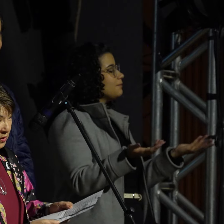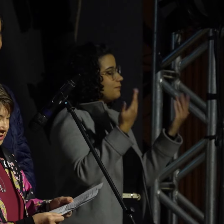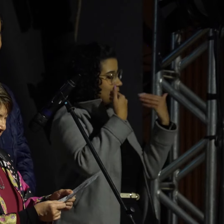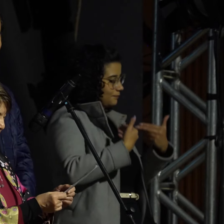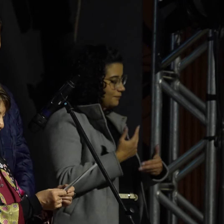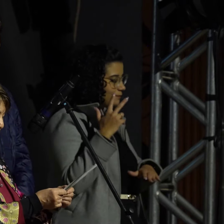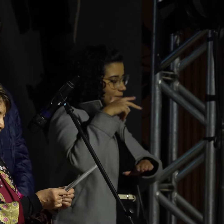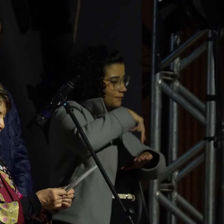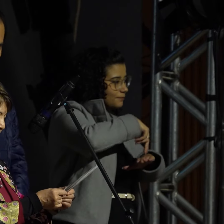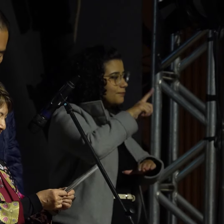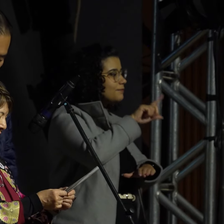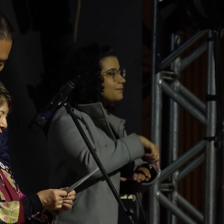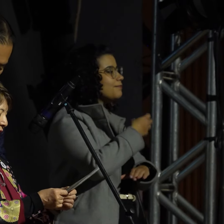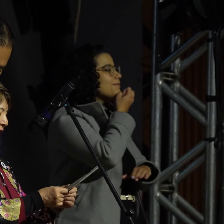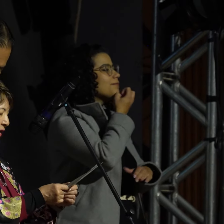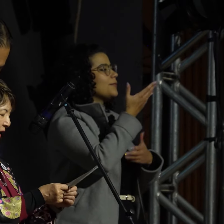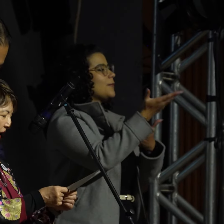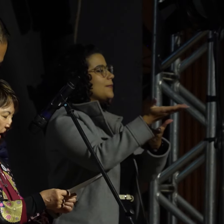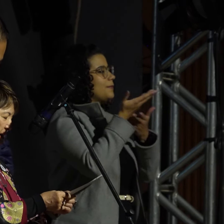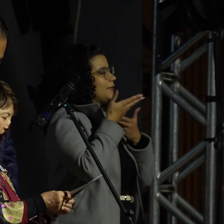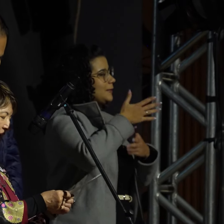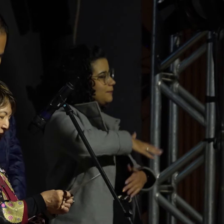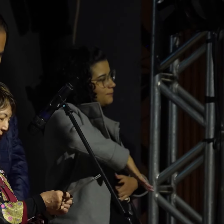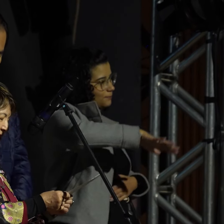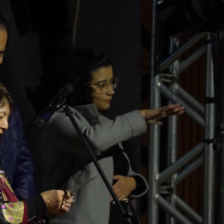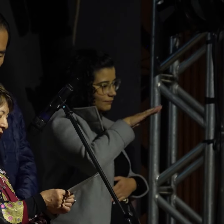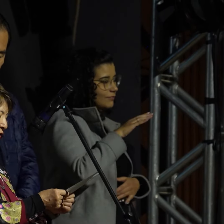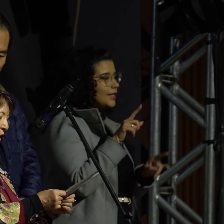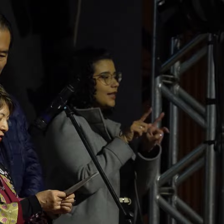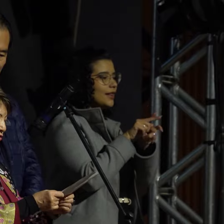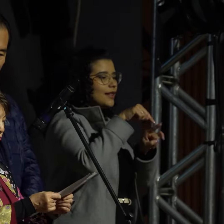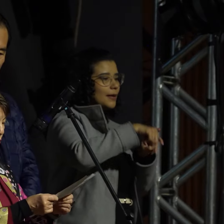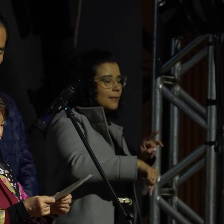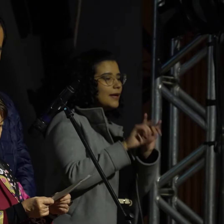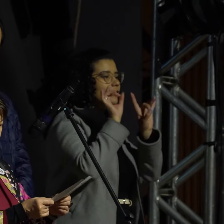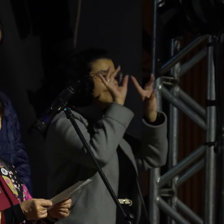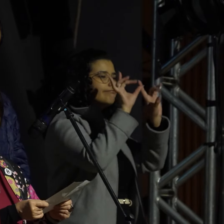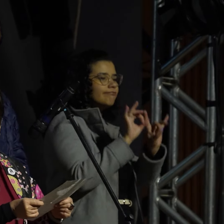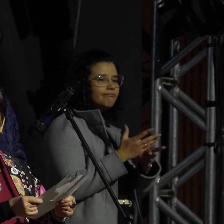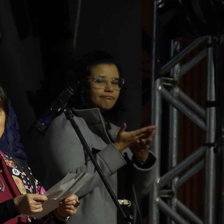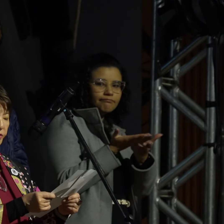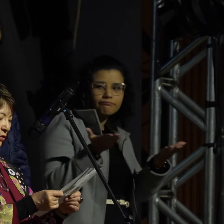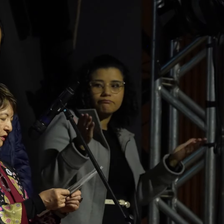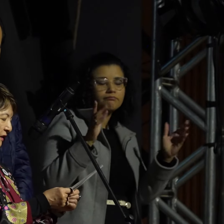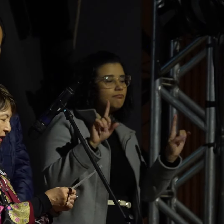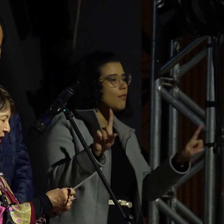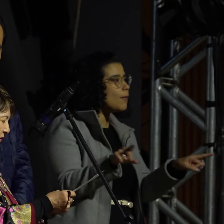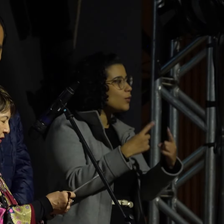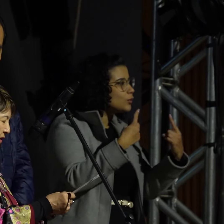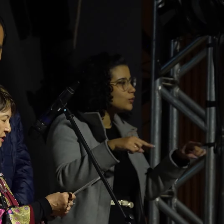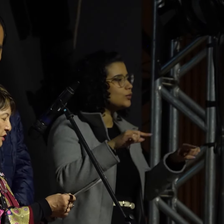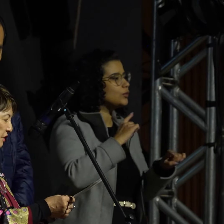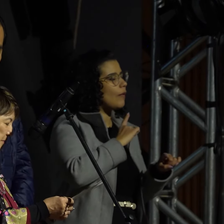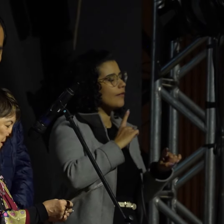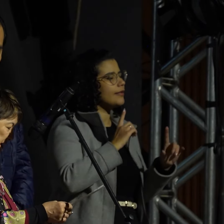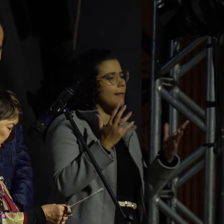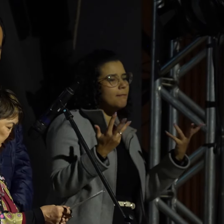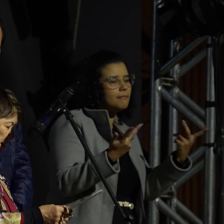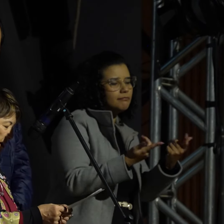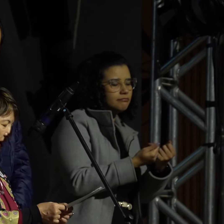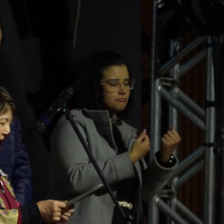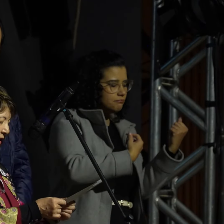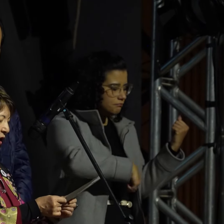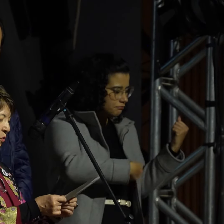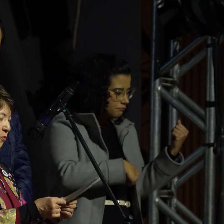as boas-vindas a esses talentosos músicos com seus incríveis